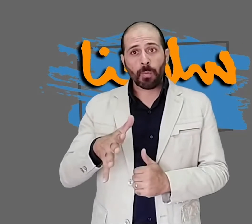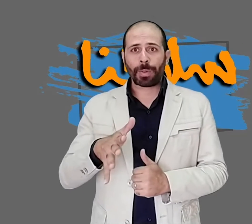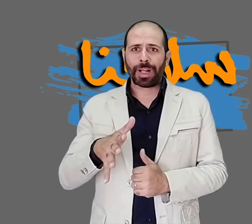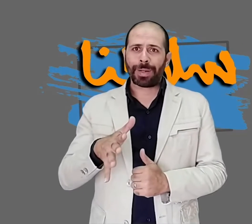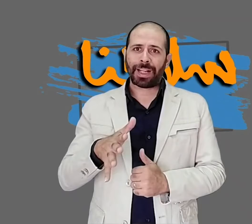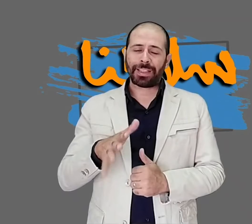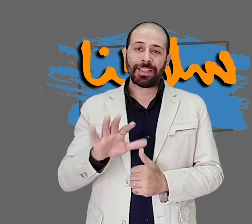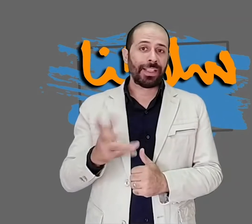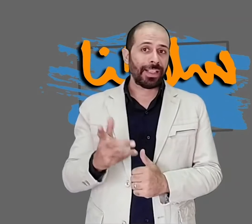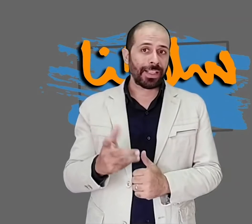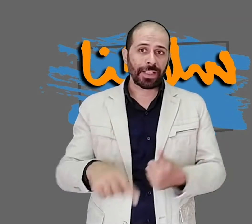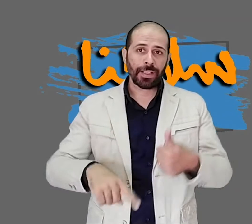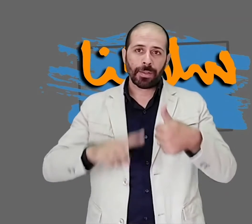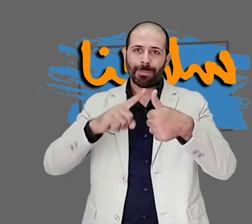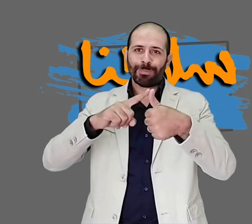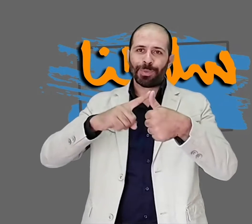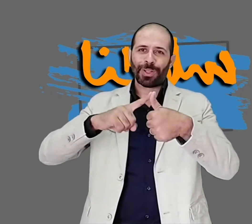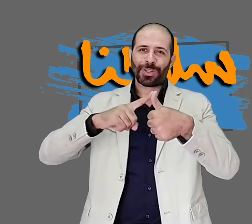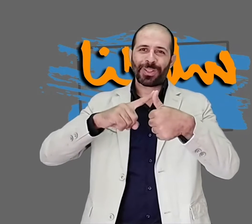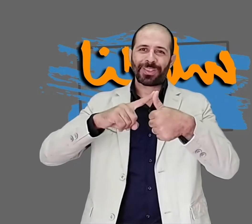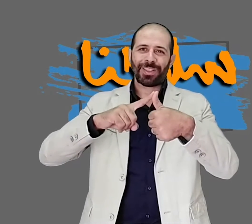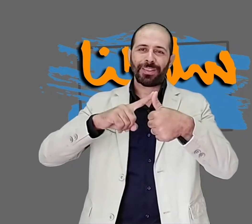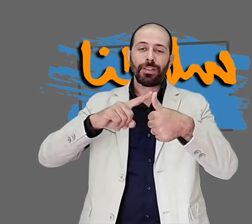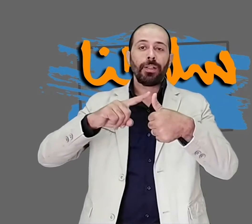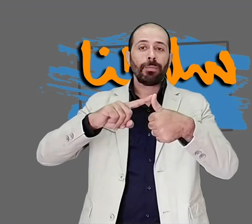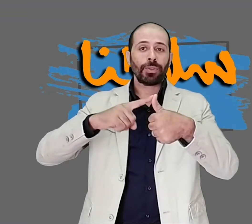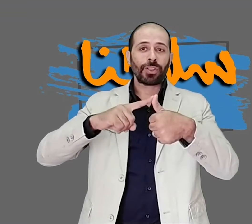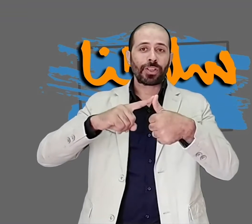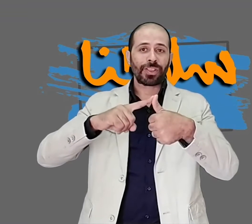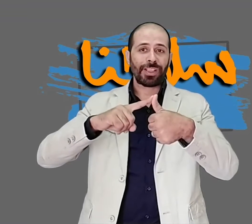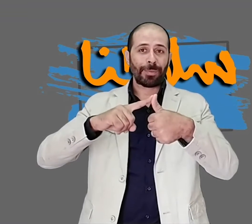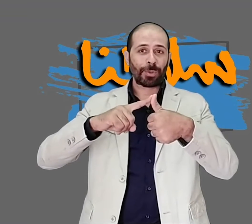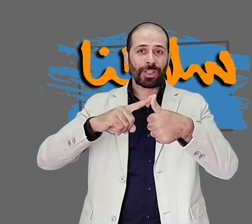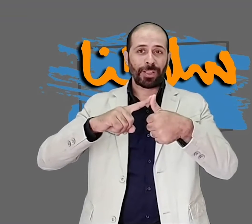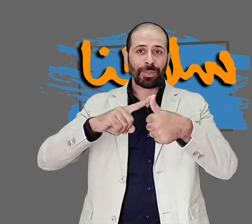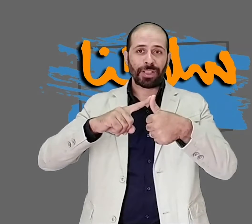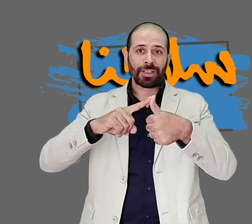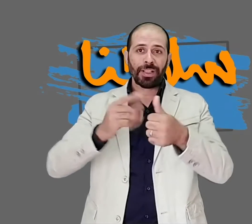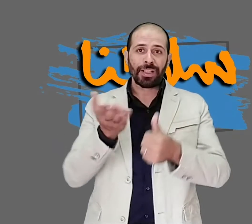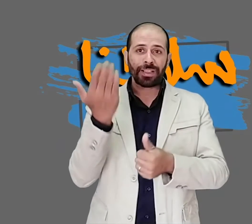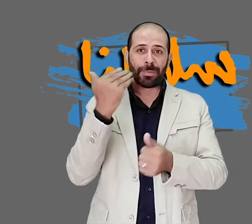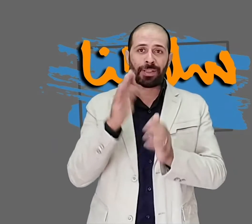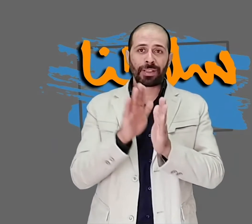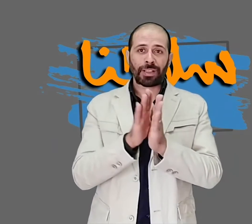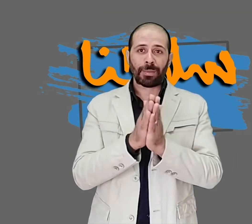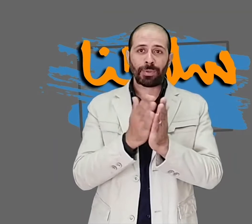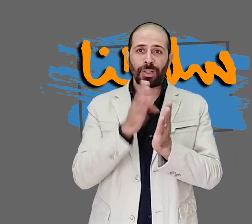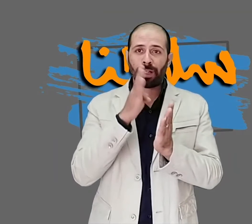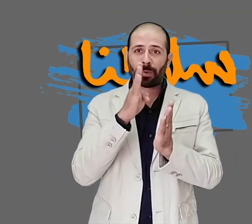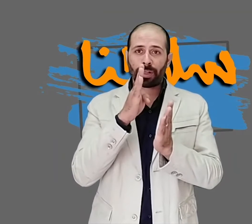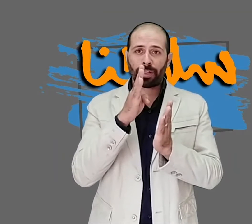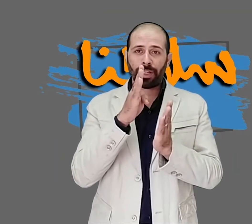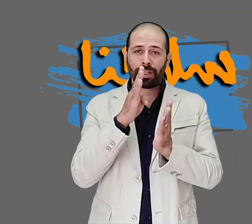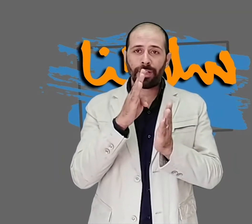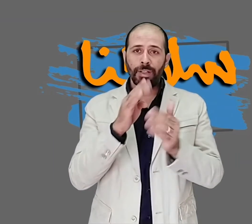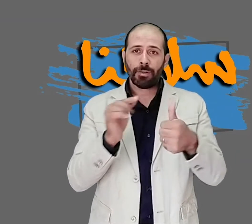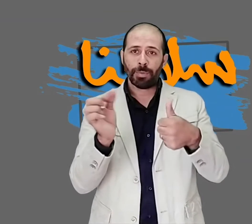ممكن أعمل حاجة تانية اللي هي إيه؟ بطاقة شخصية. البطاقة الشخصية دي برضه جاية منين؟ زمان كانت البطاقة الورقية